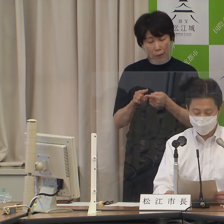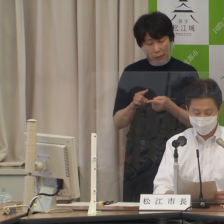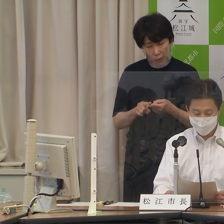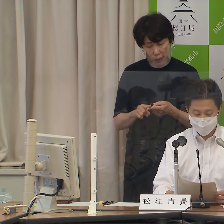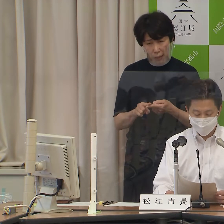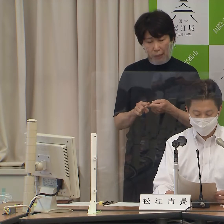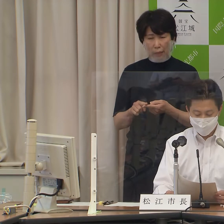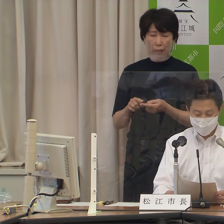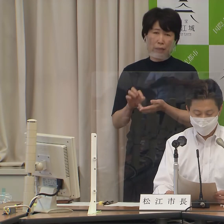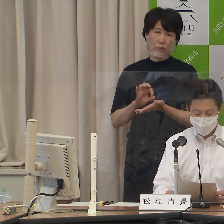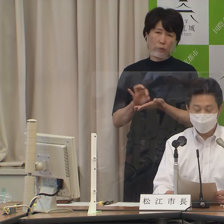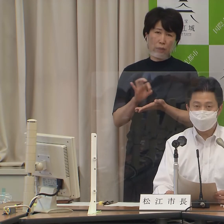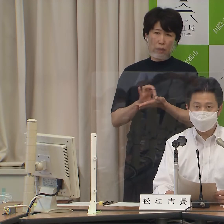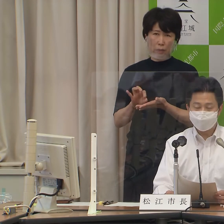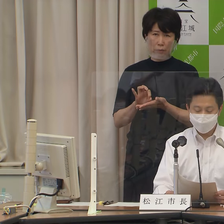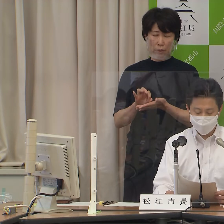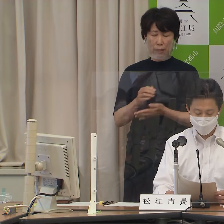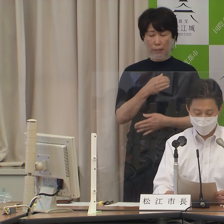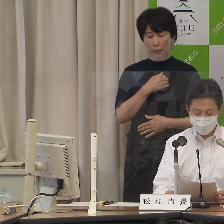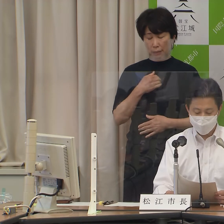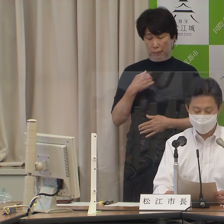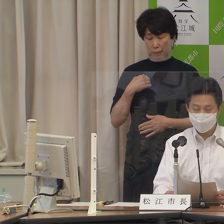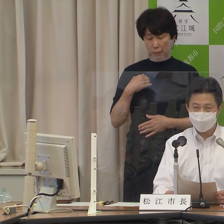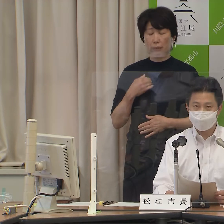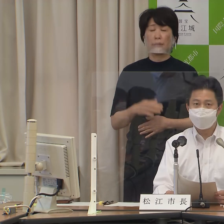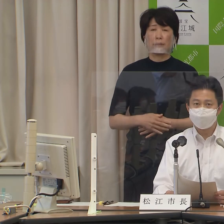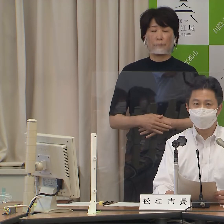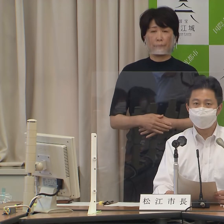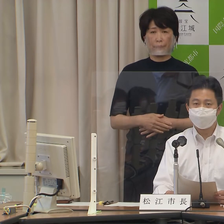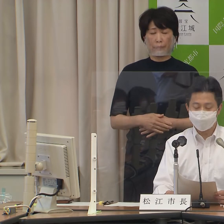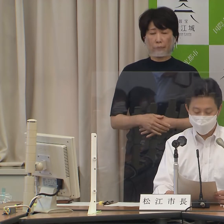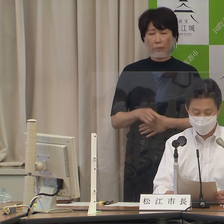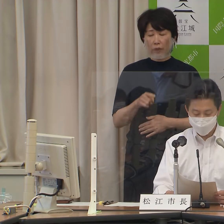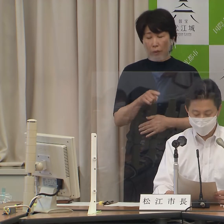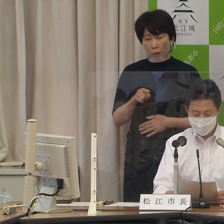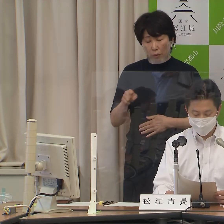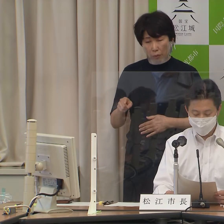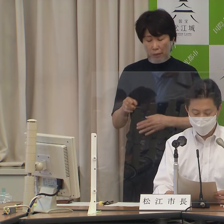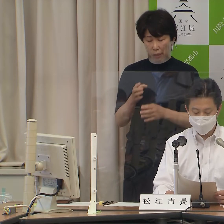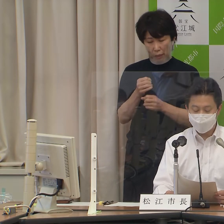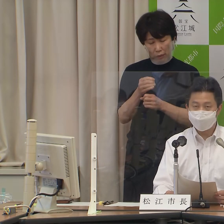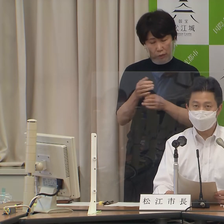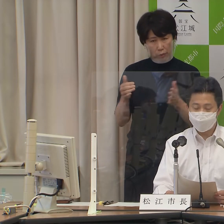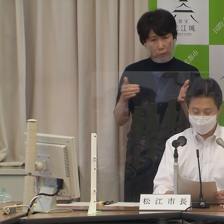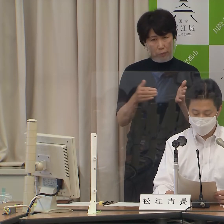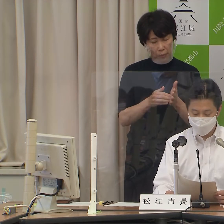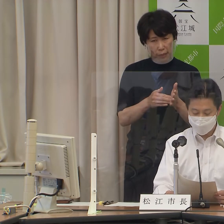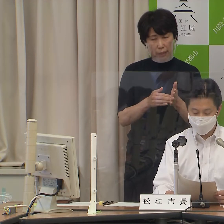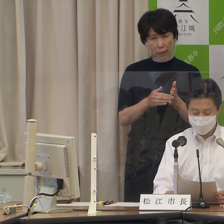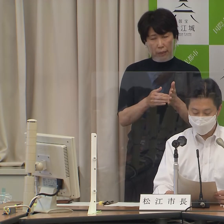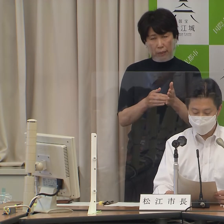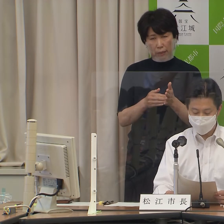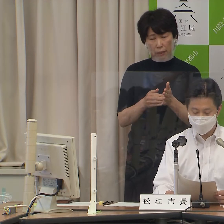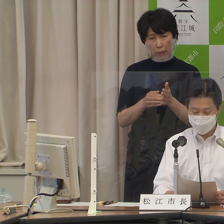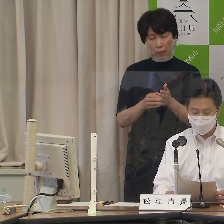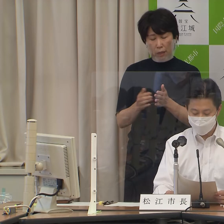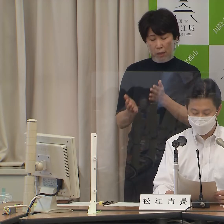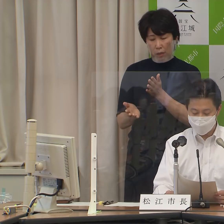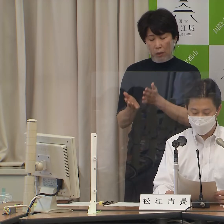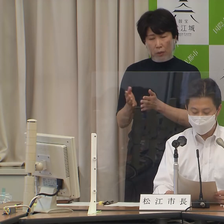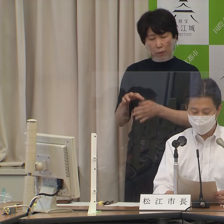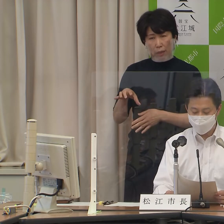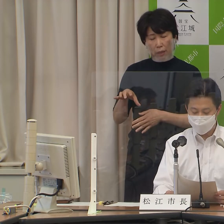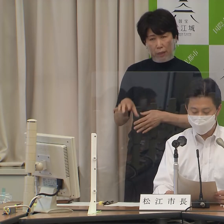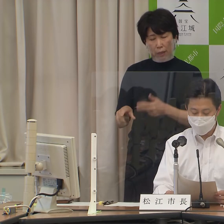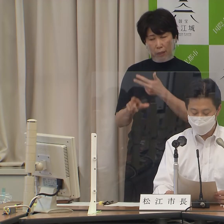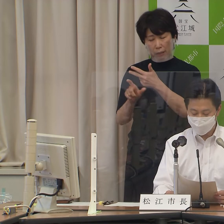ません。これら2点のお願いの対象期間は、保育園が7月21日